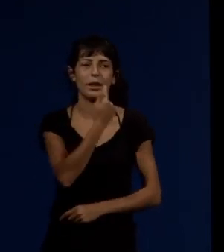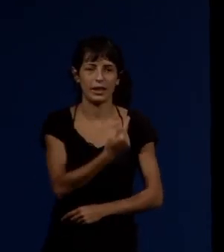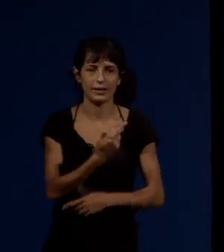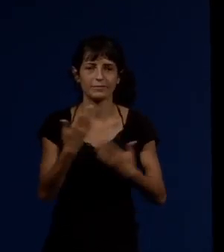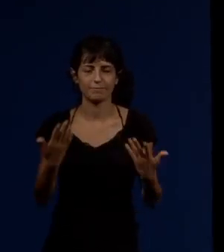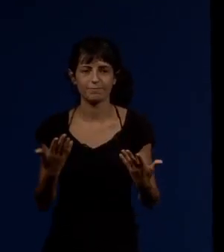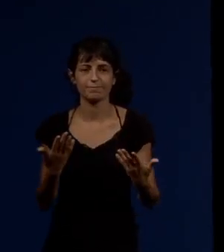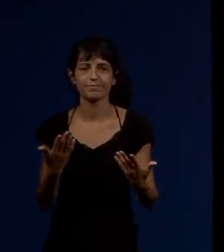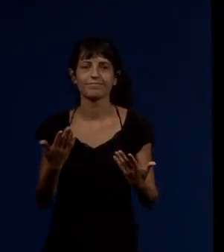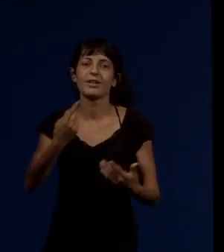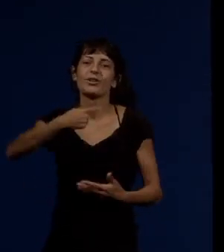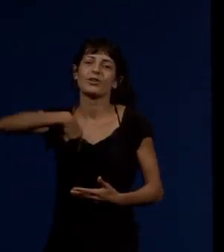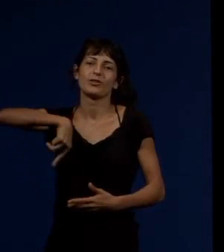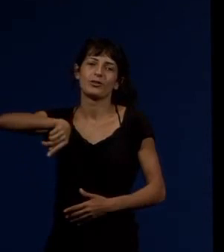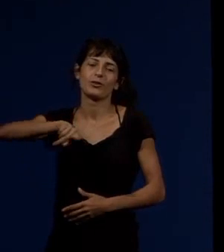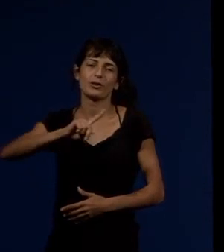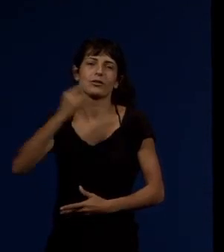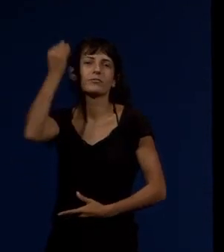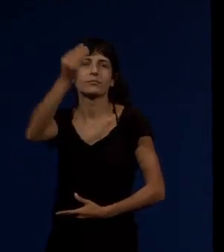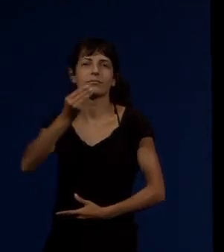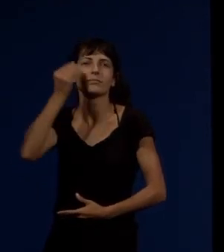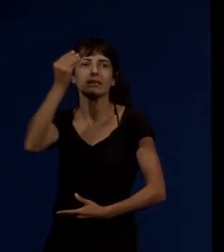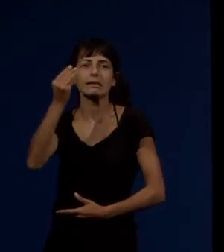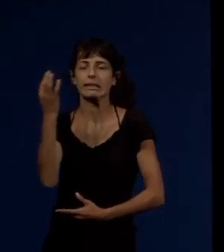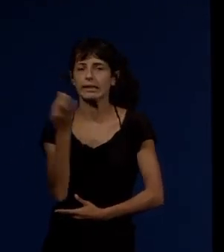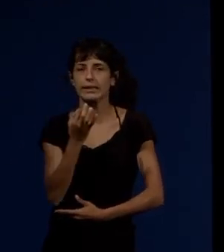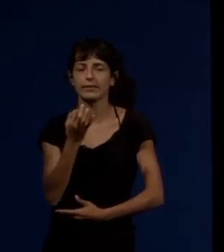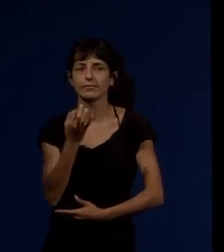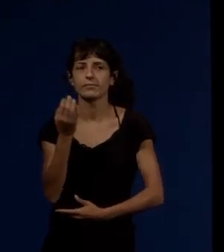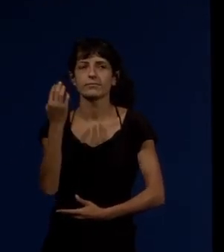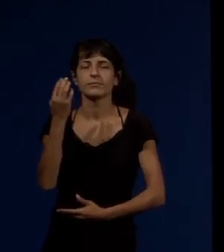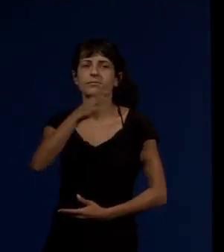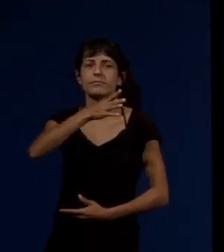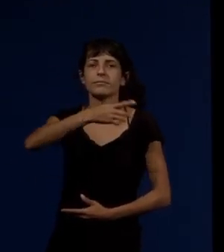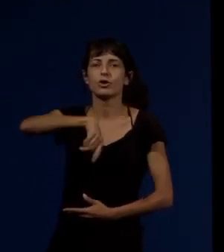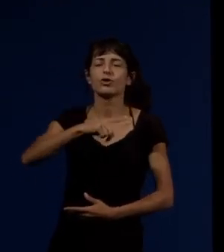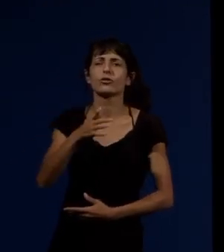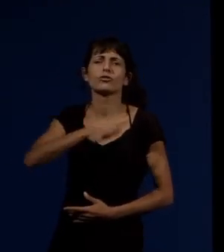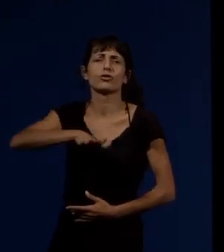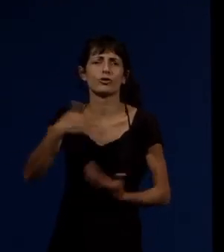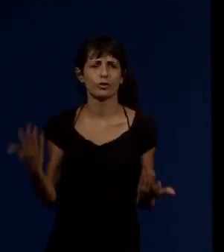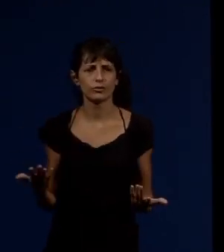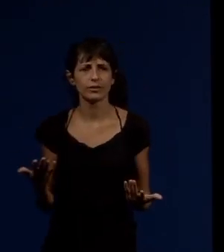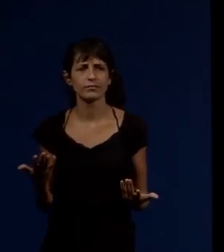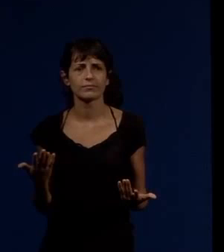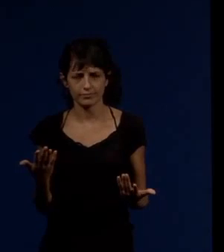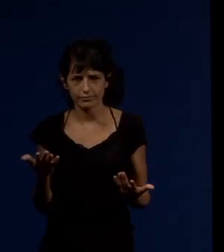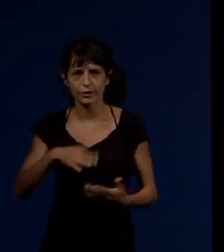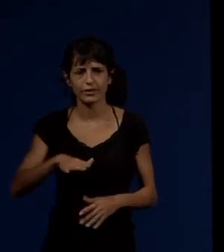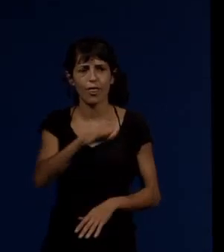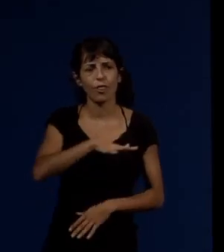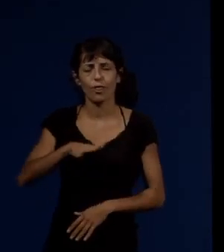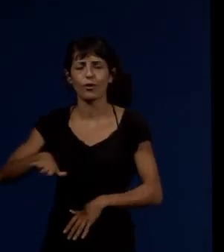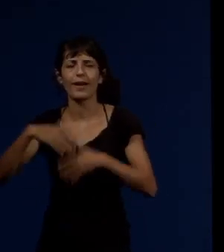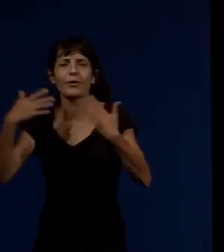que fagamos a pequena reflexión de que lado estamos, dicía el, pois estamos do lado no que sempre